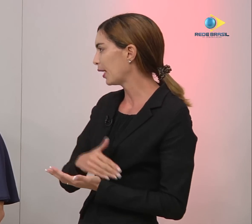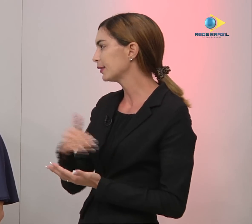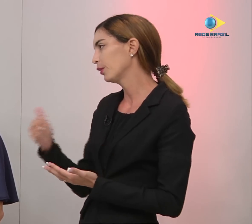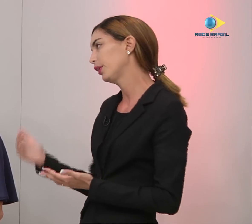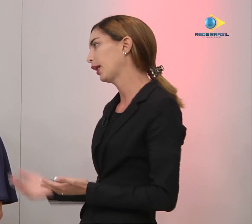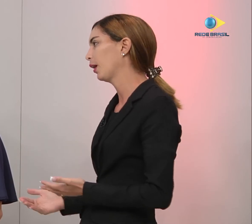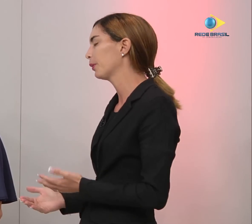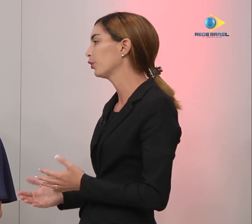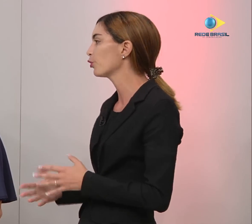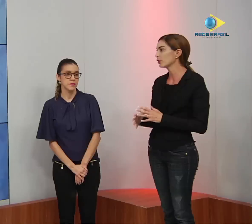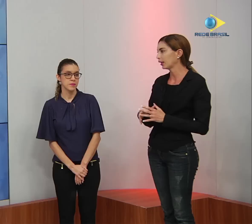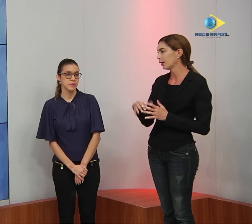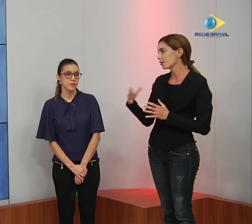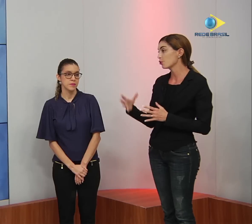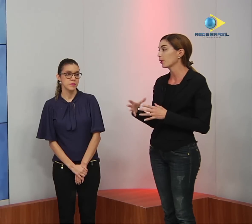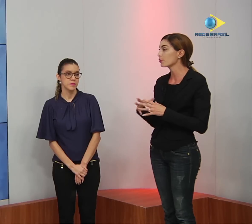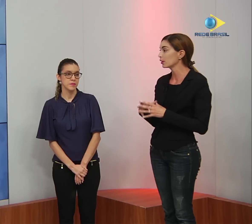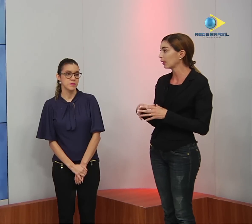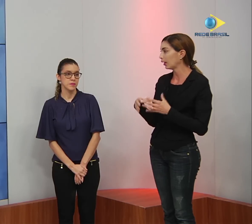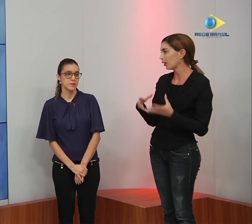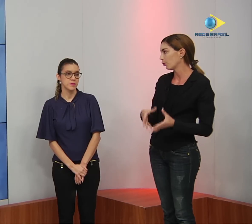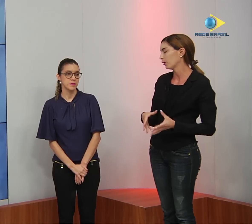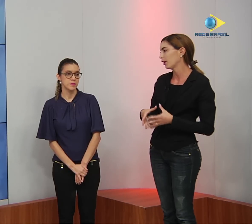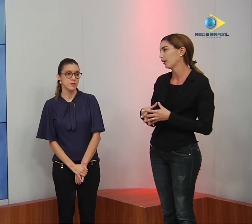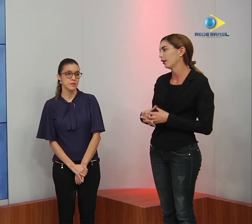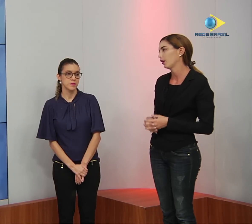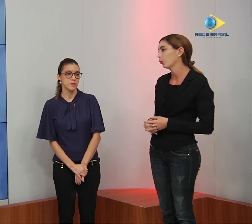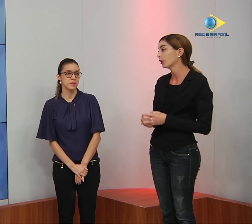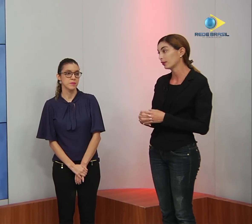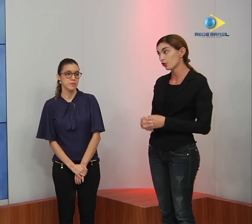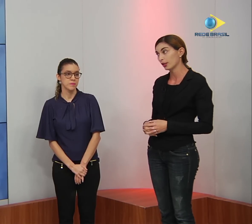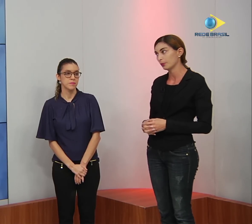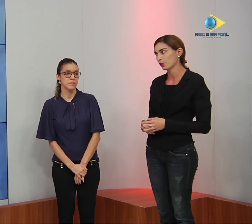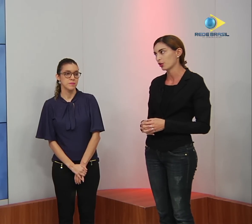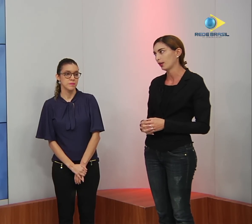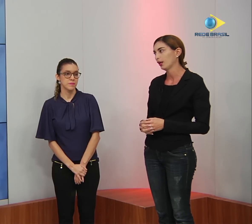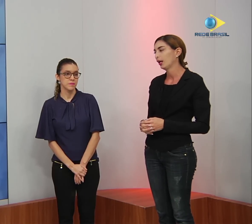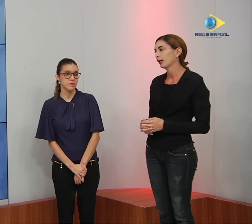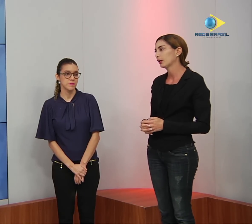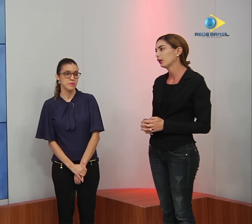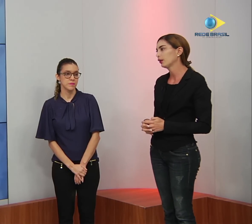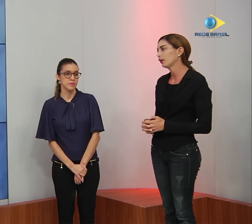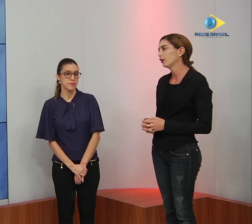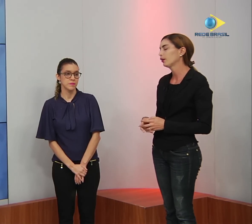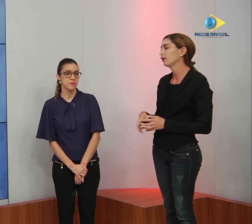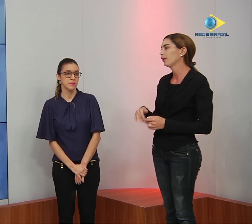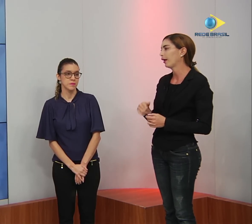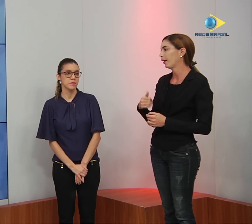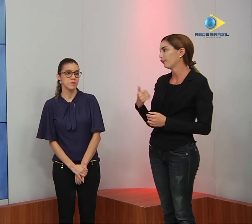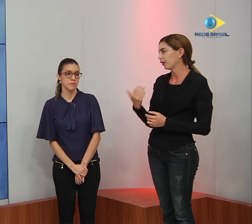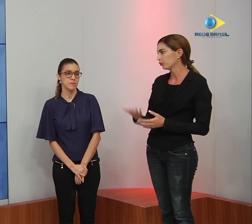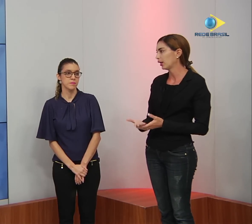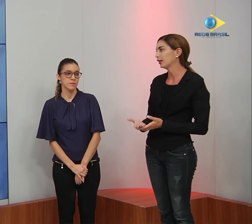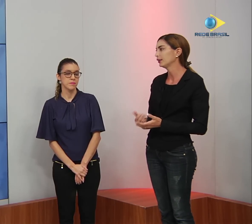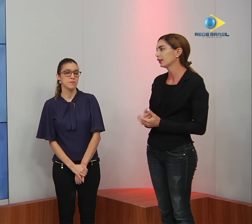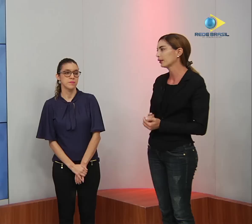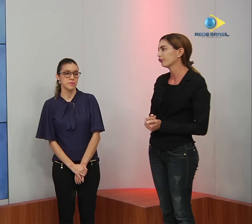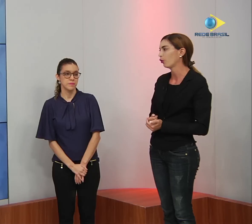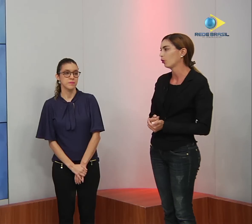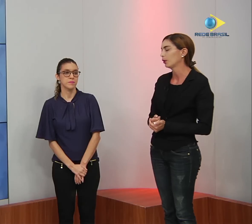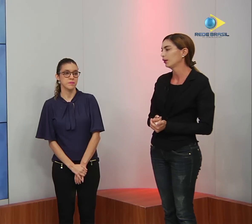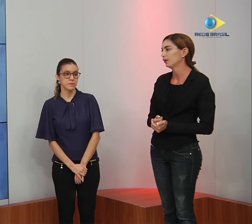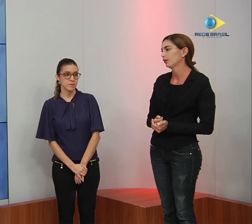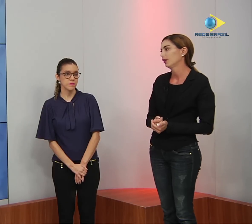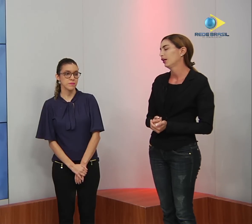Então, para ser um intérprete, hoje tem esses meios e tem agora o Letras Libras, que é a faculdade